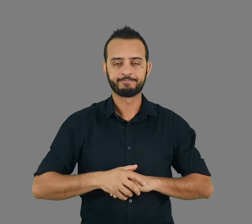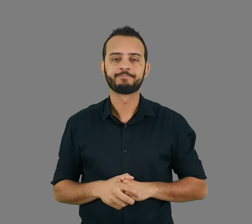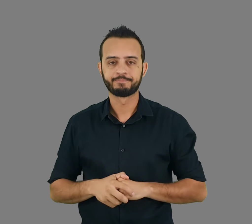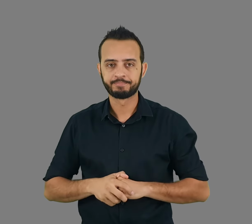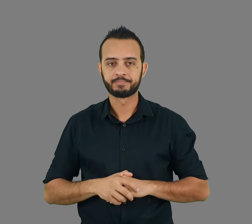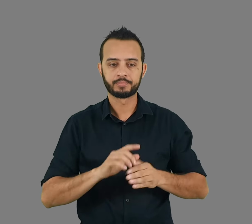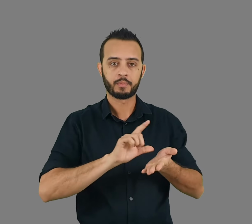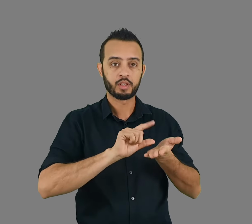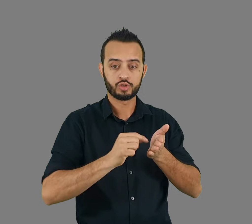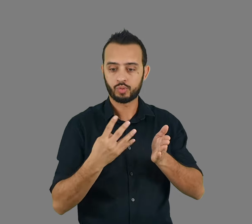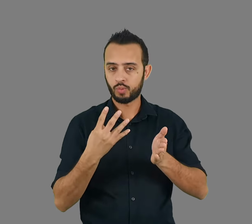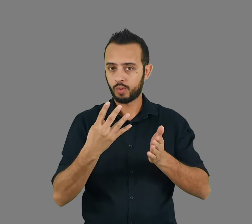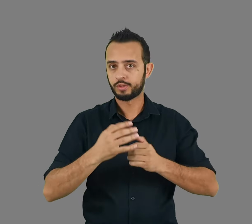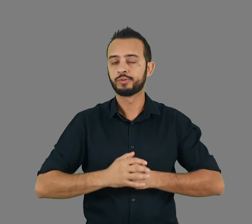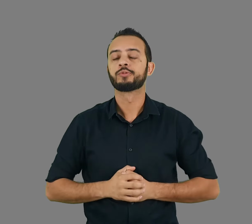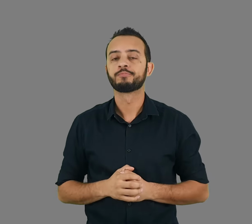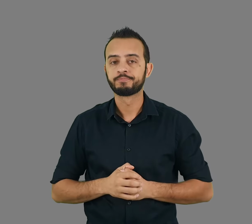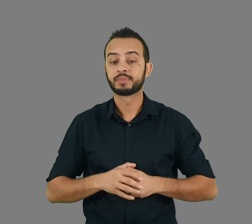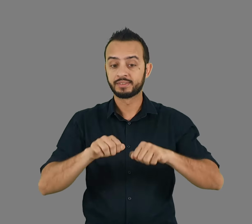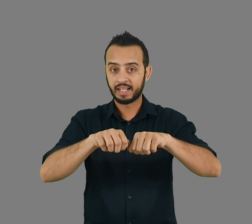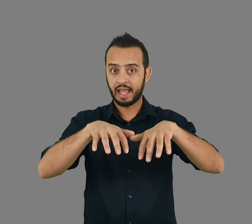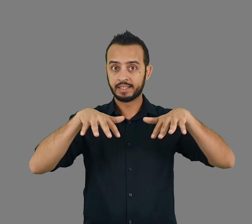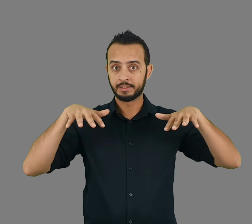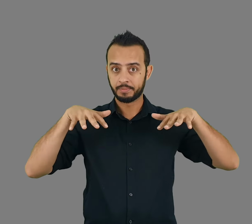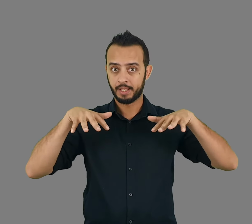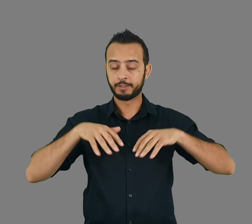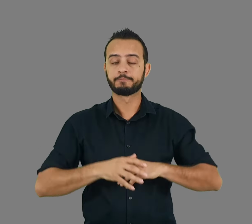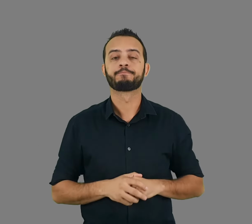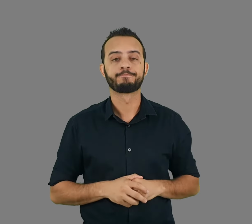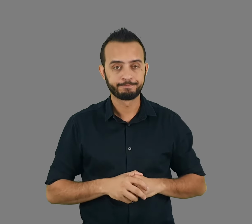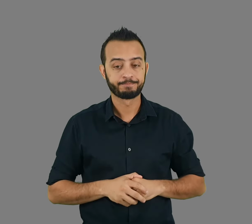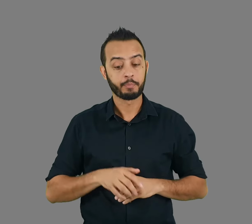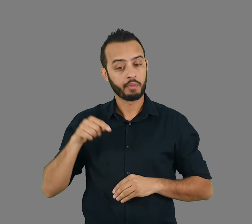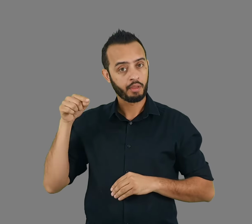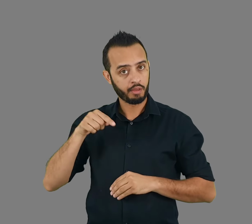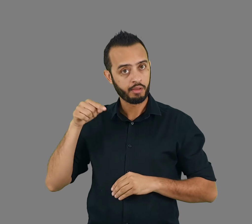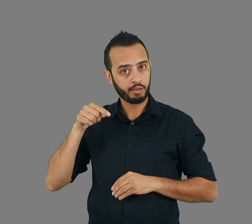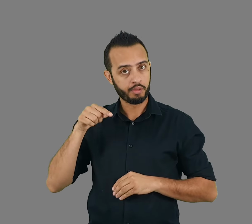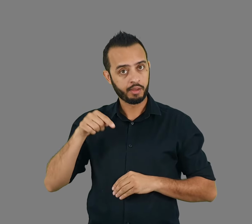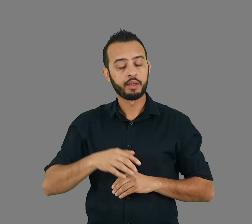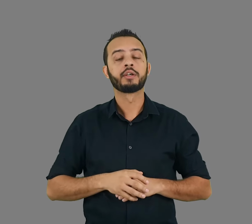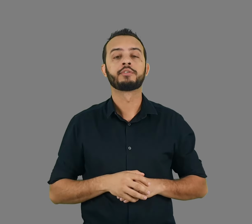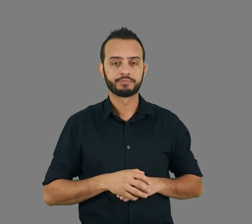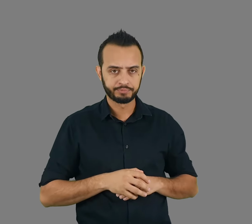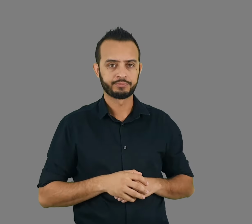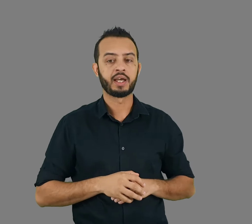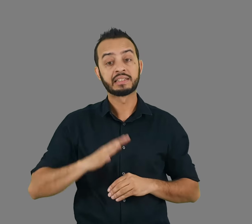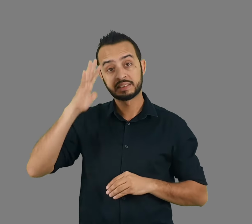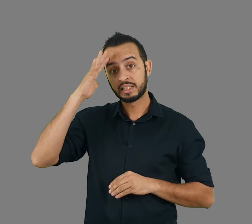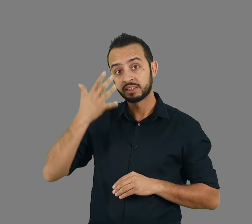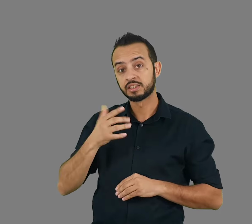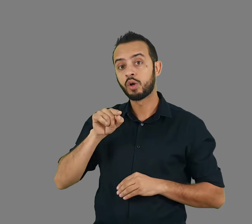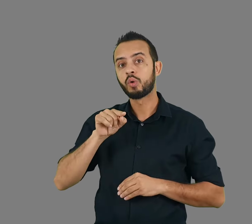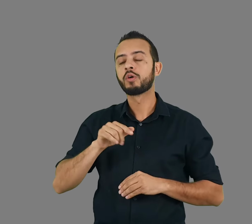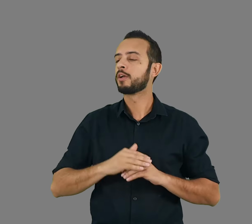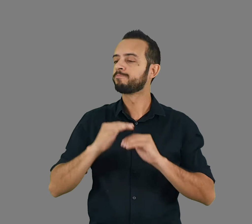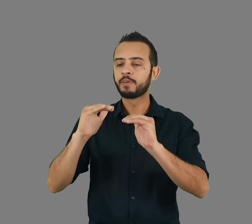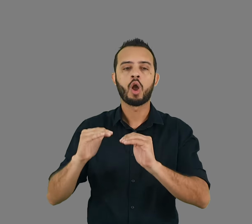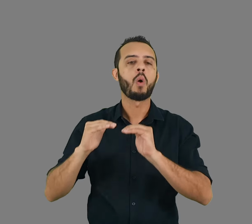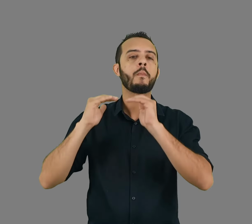4. Da Assembleia Geral. A Assembleia Geral Deliberativa é o órgão máximo e soberano da